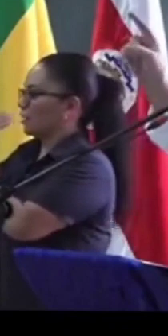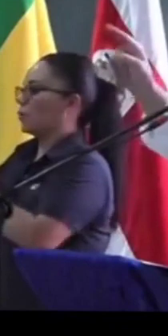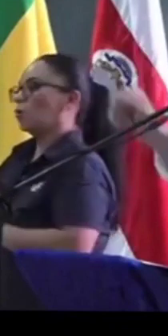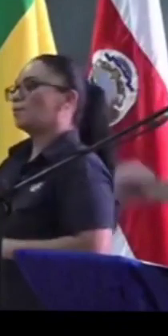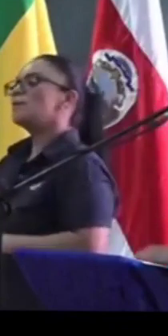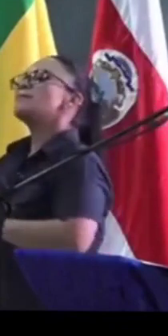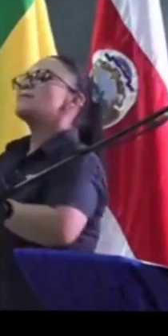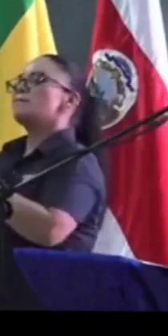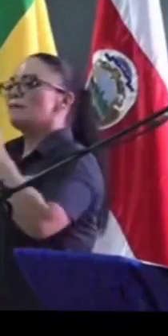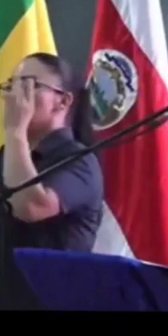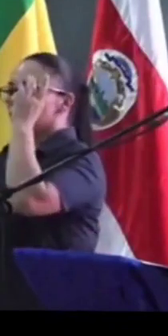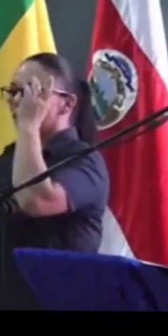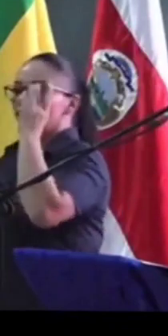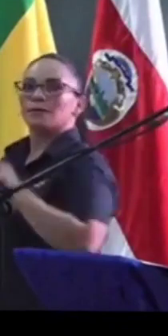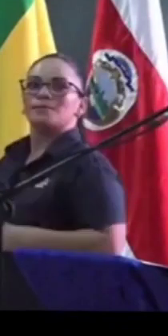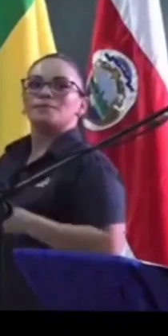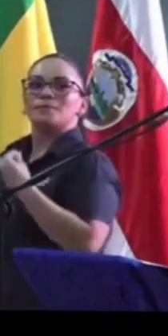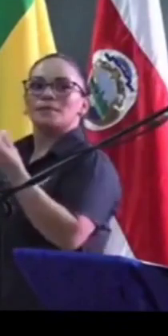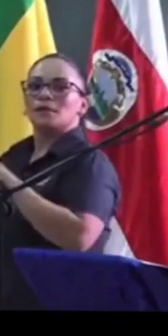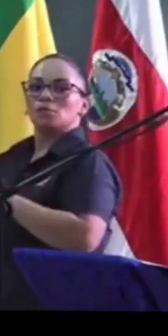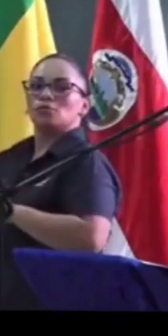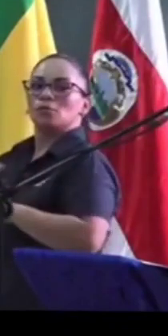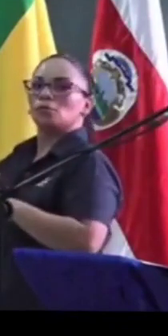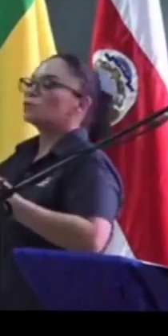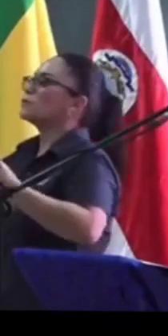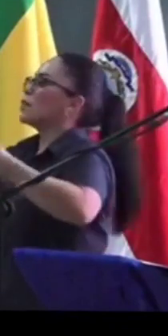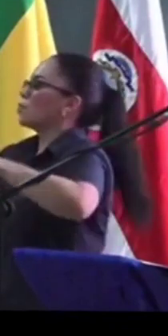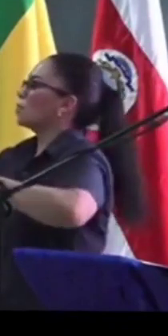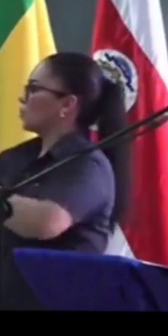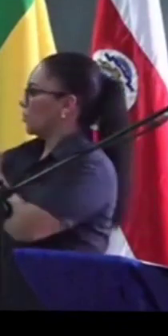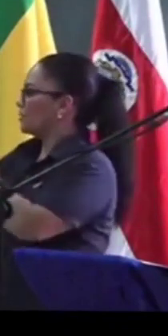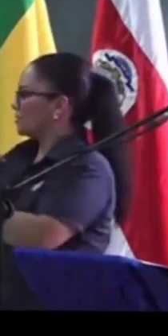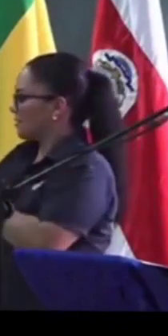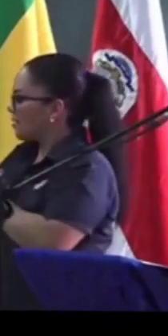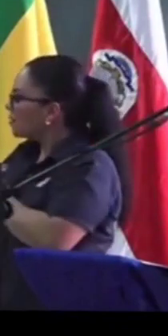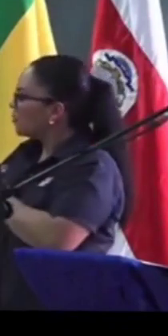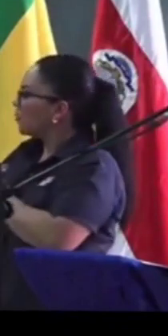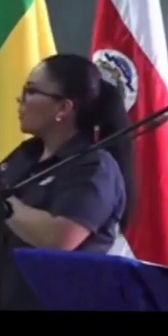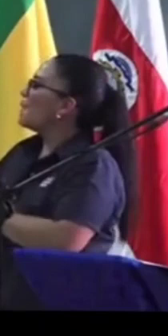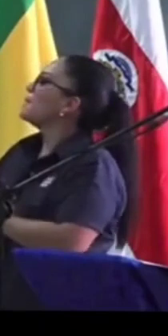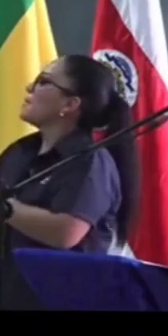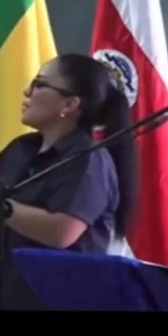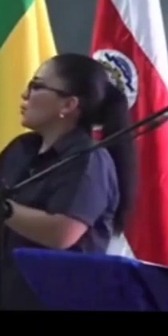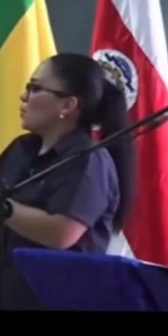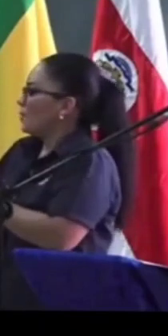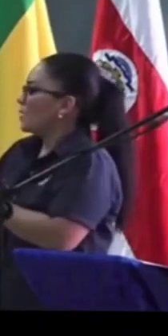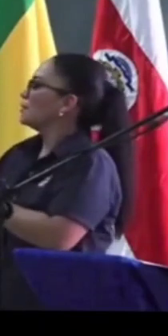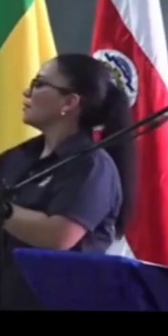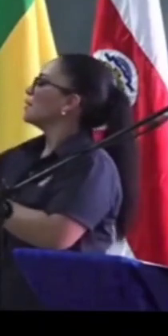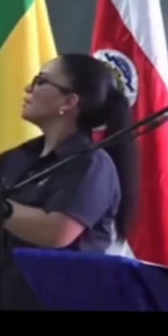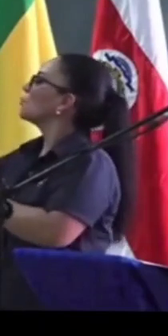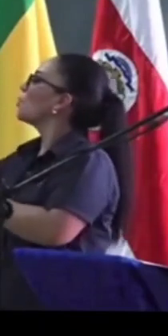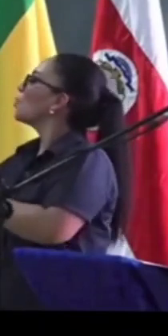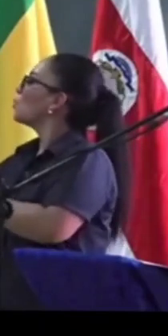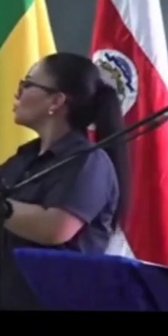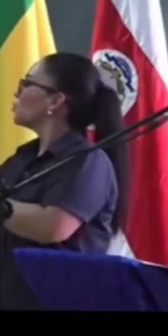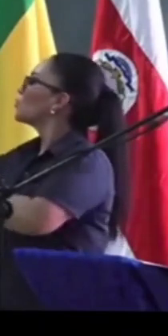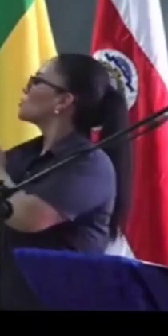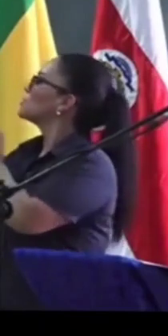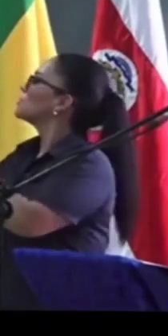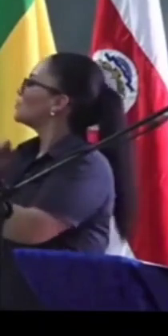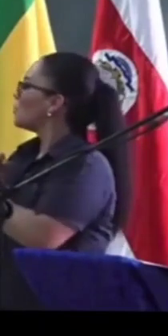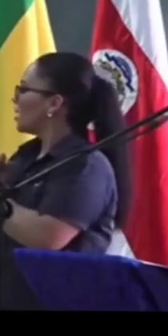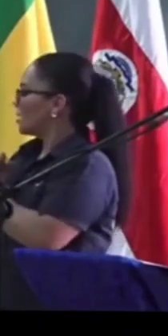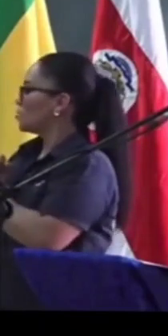y vamos a ver en qué nos ponemos de acuerdo este año para volver el 31 de agosto del año